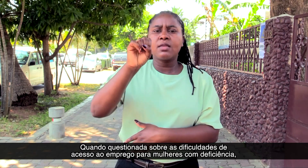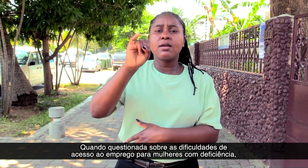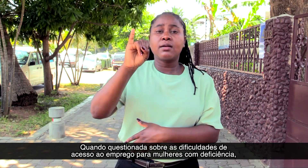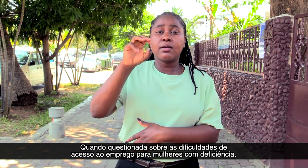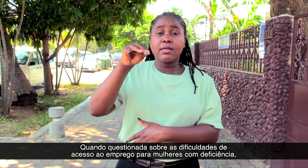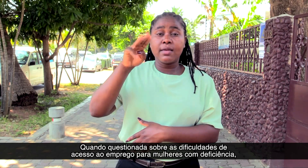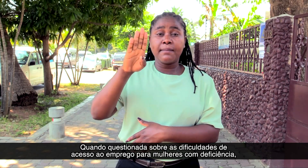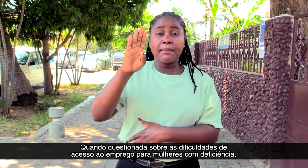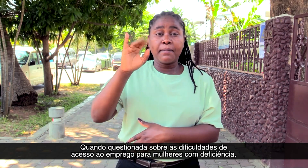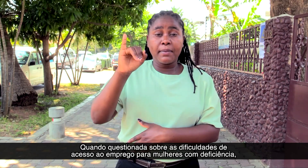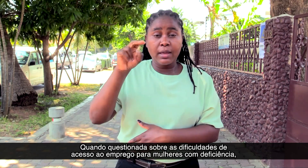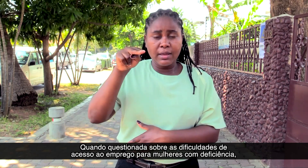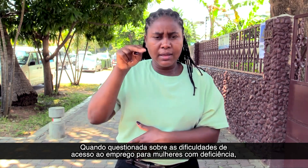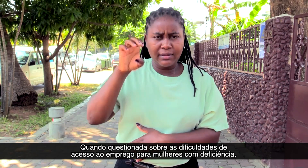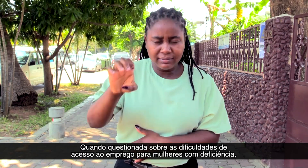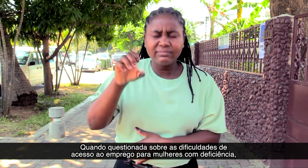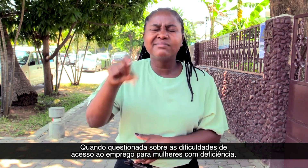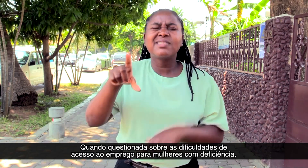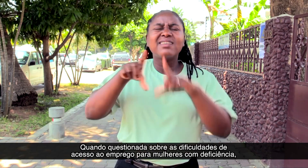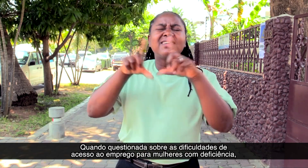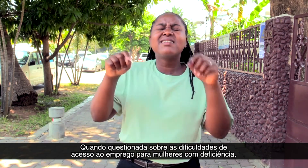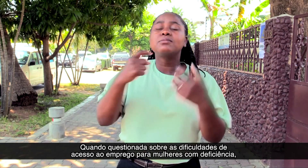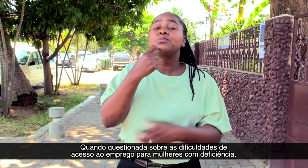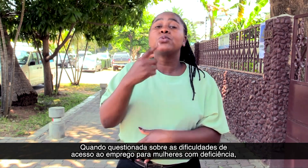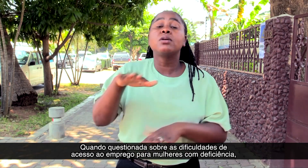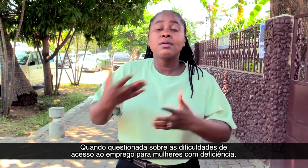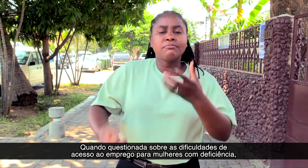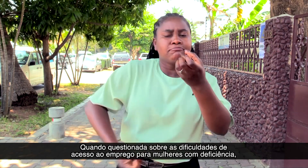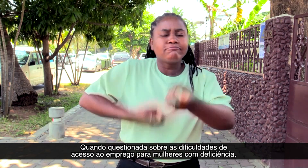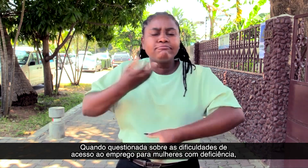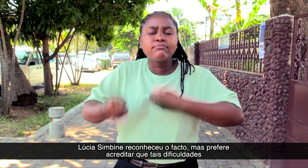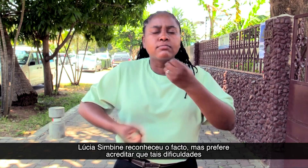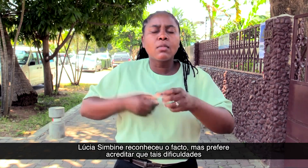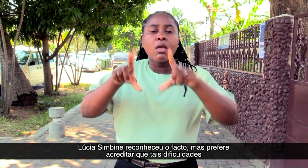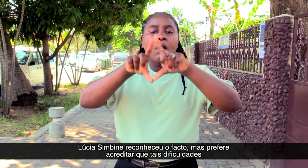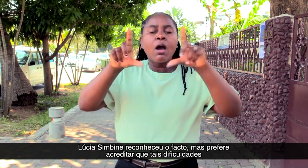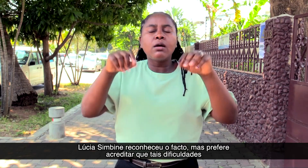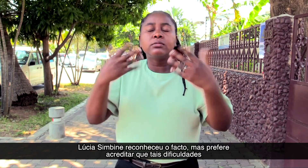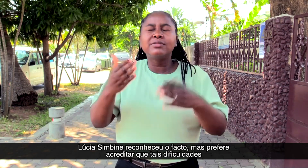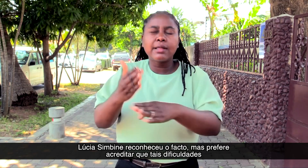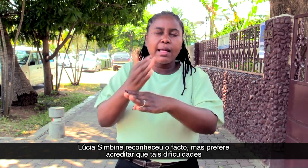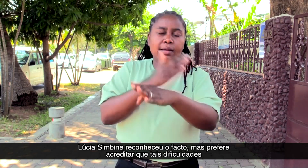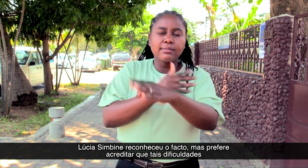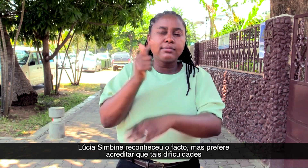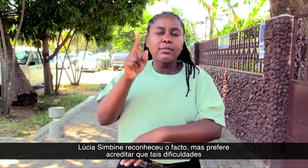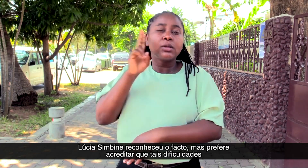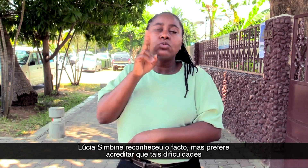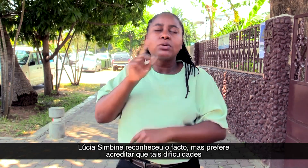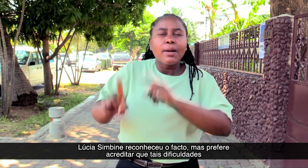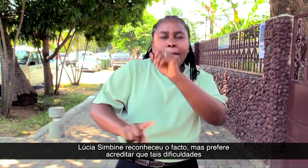Quando questionada sobre as dificuldades de acesso ao emprego para mulheres com deficiência, Lúcia Simbini reconheceu o fato, mas